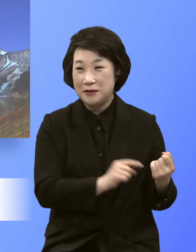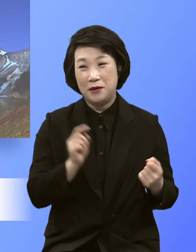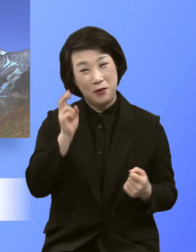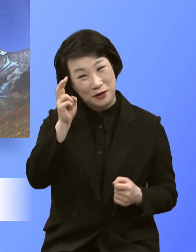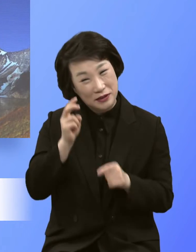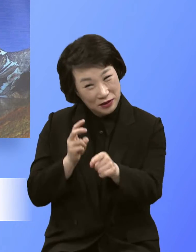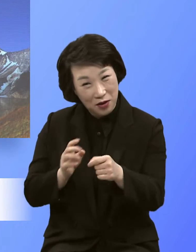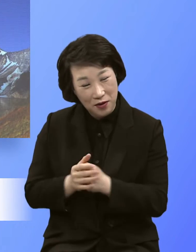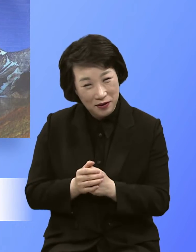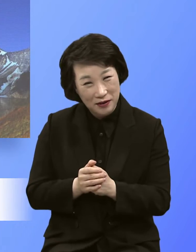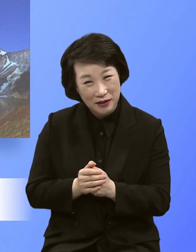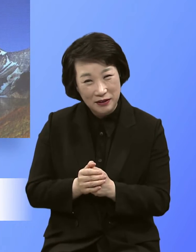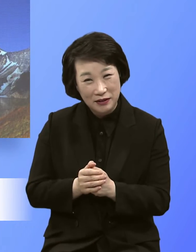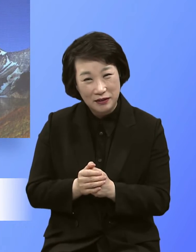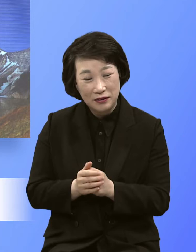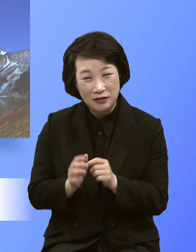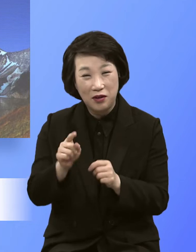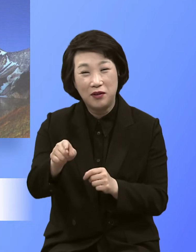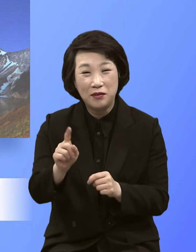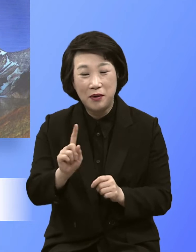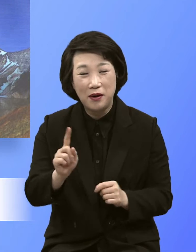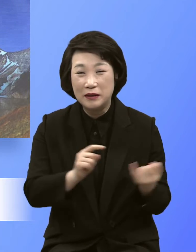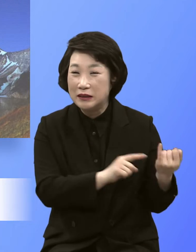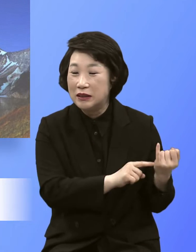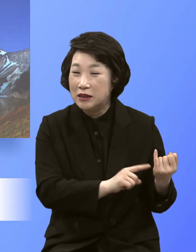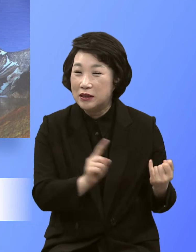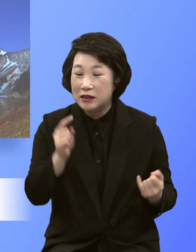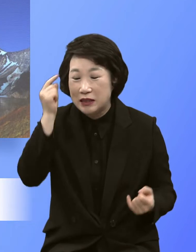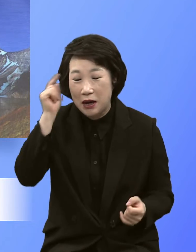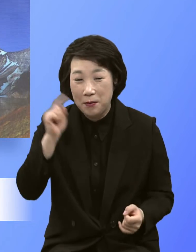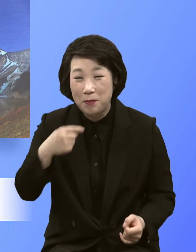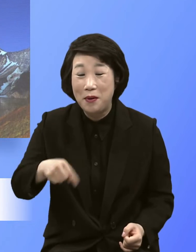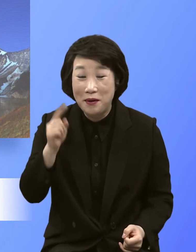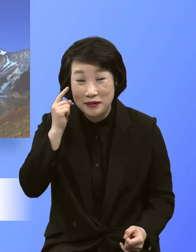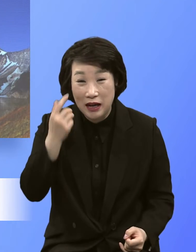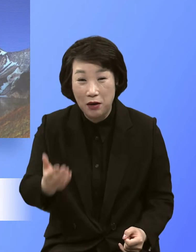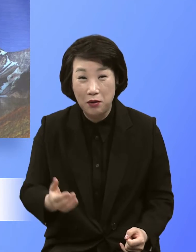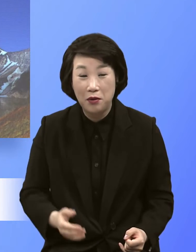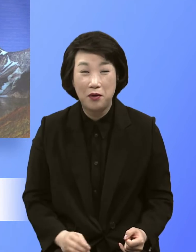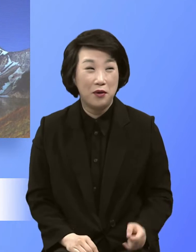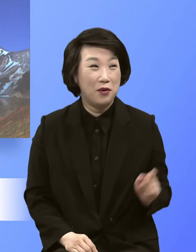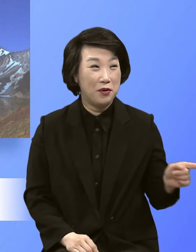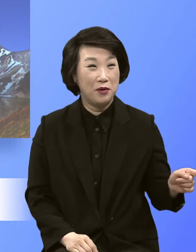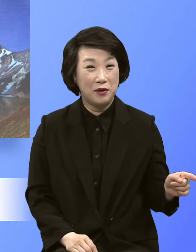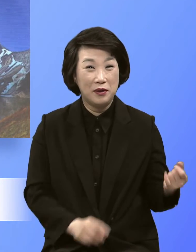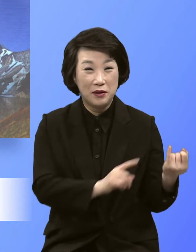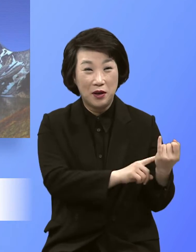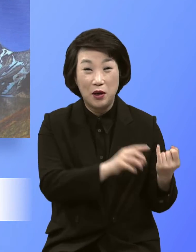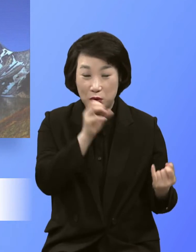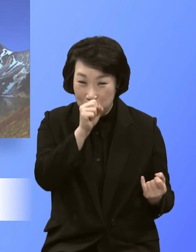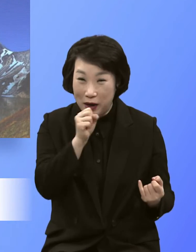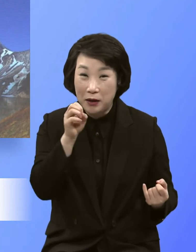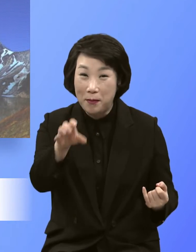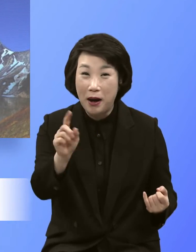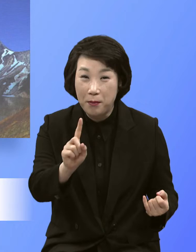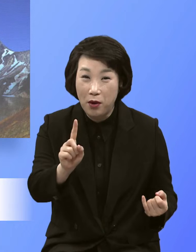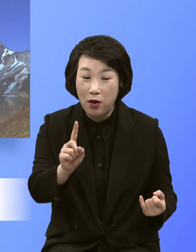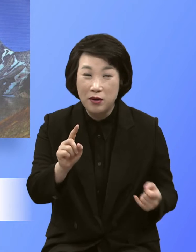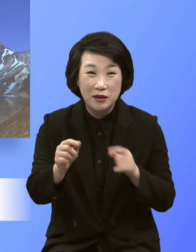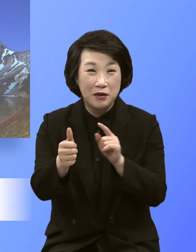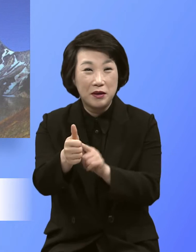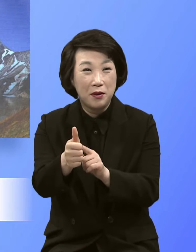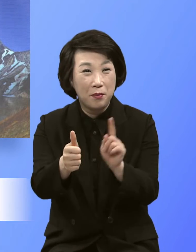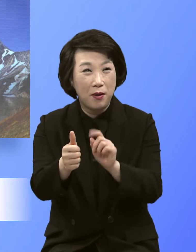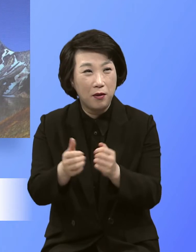혹시 너는 어떻게 생각하냐? 왜? 그 여자가 너를 좋아한다고 하면